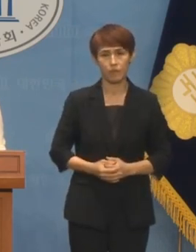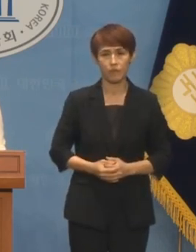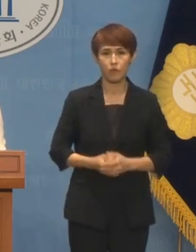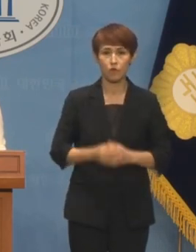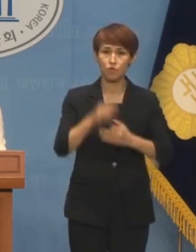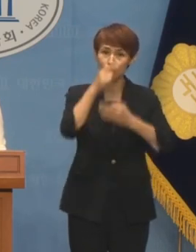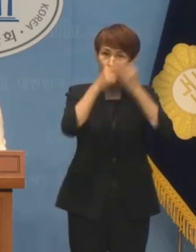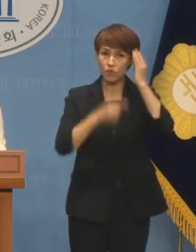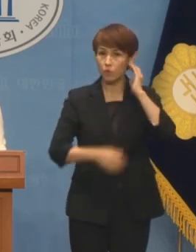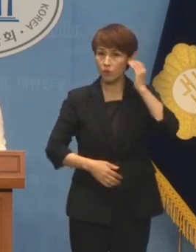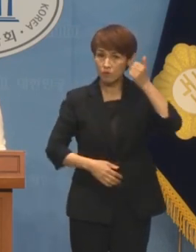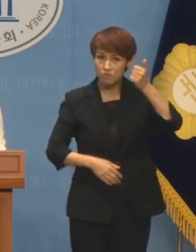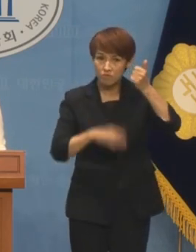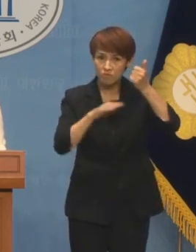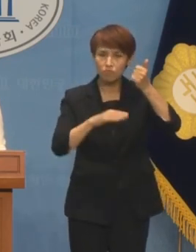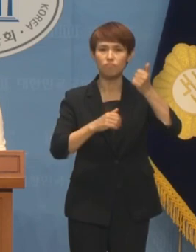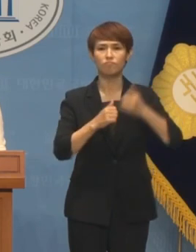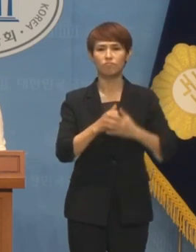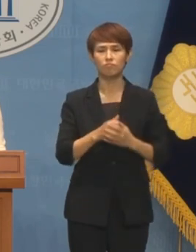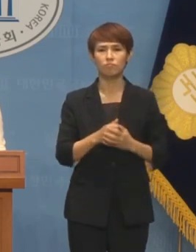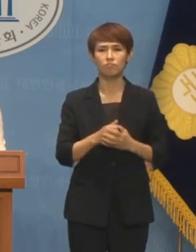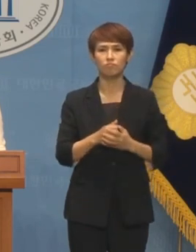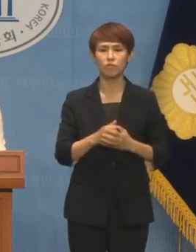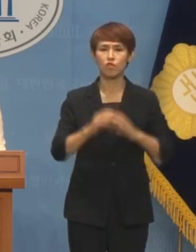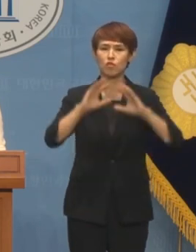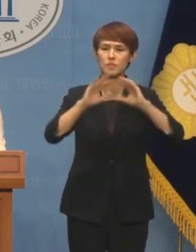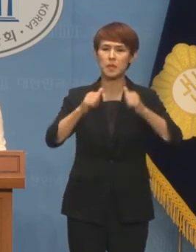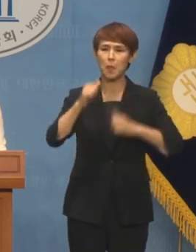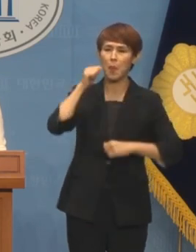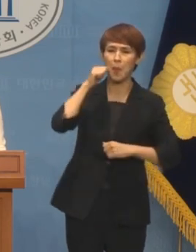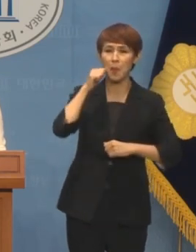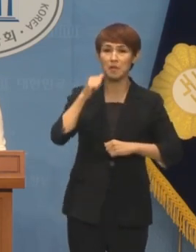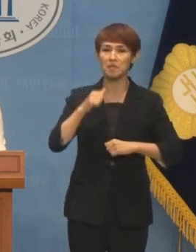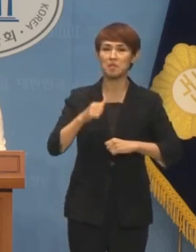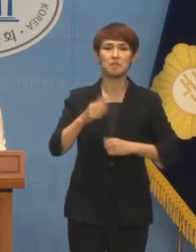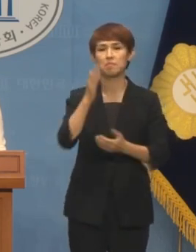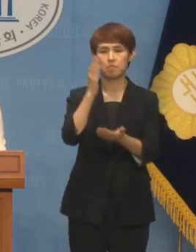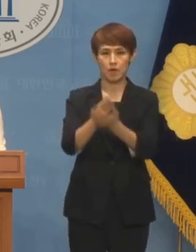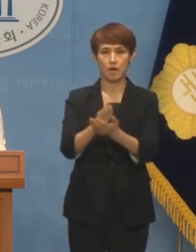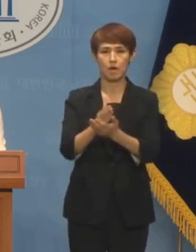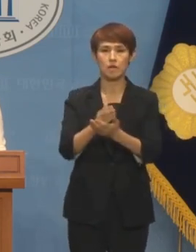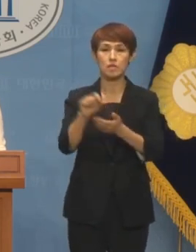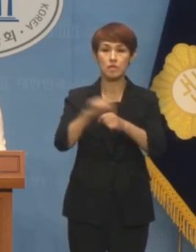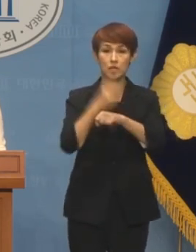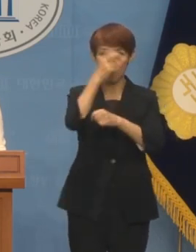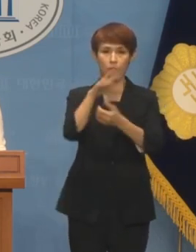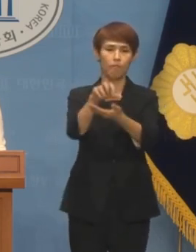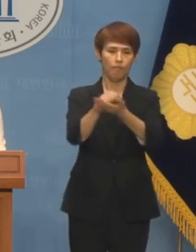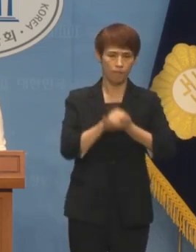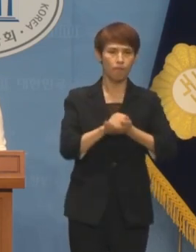윤석열 대통령은 면죄부 수사로 국민 우롱하지 말고 특검을 수용하십시오.